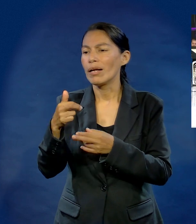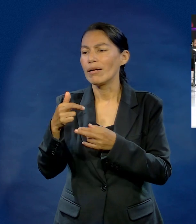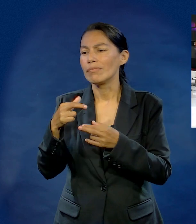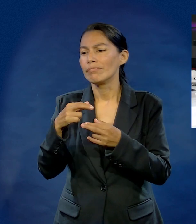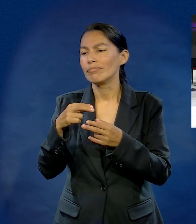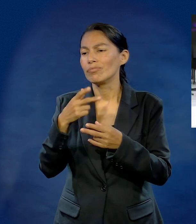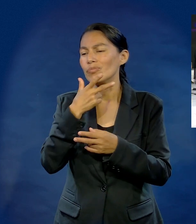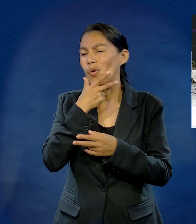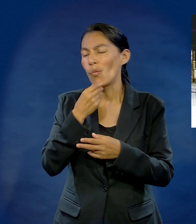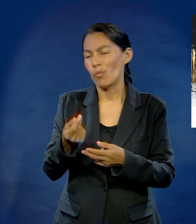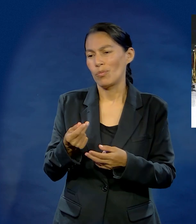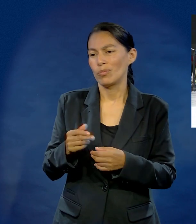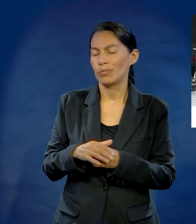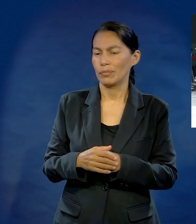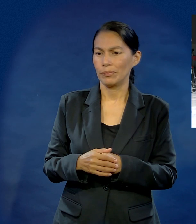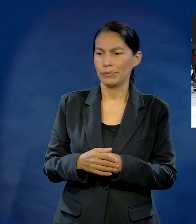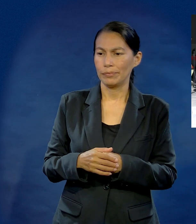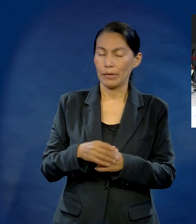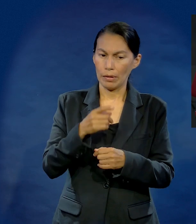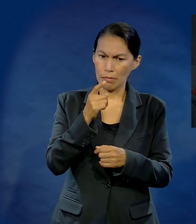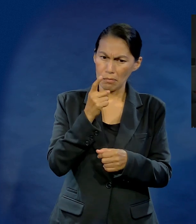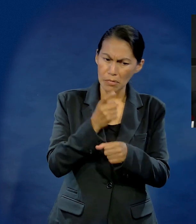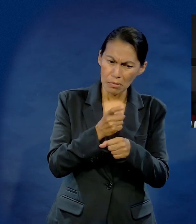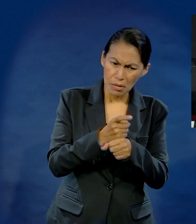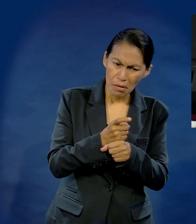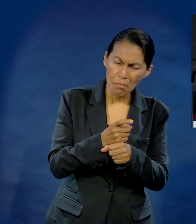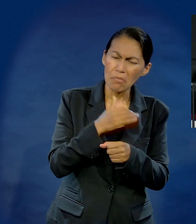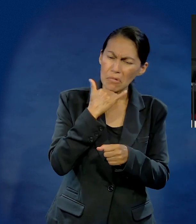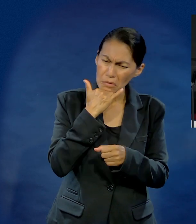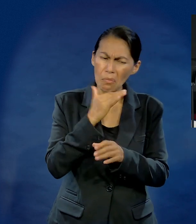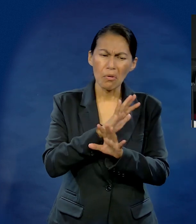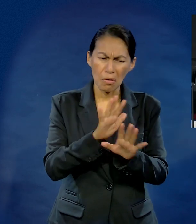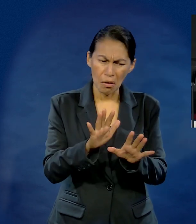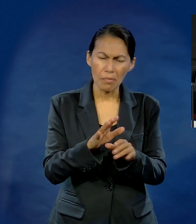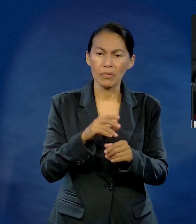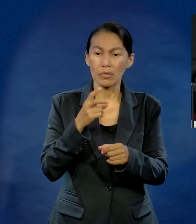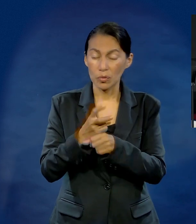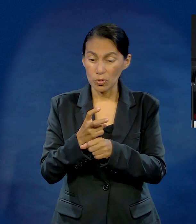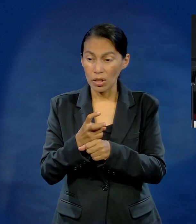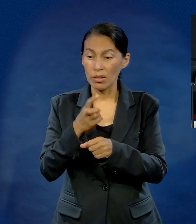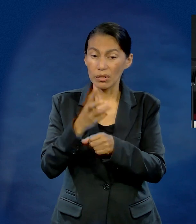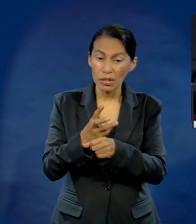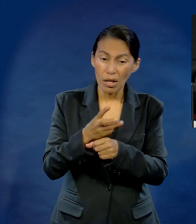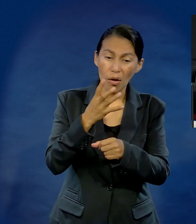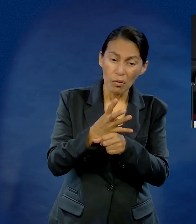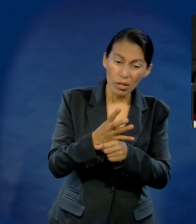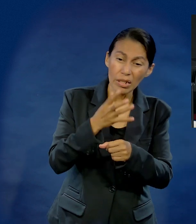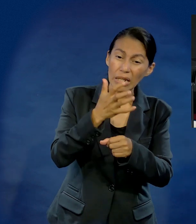pastor. ¿Puedo ayudar en algo? No, no puede. Puf.